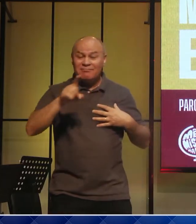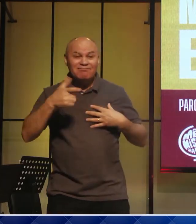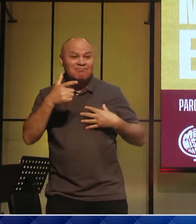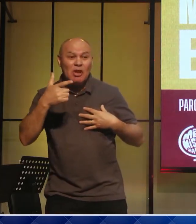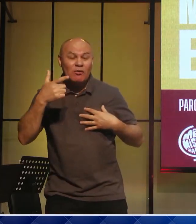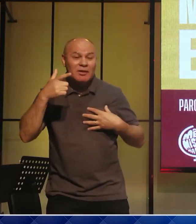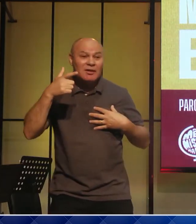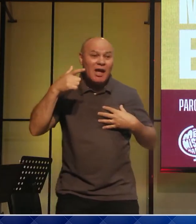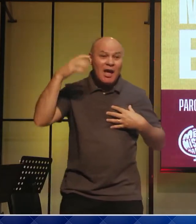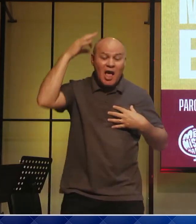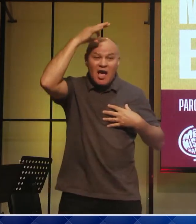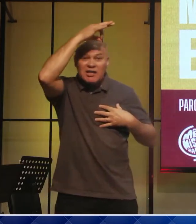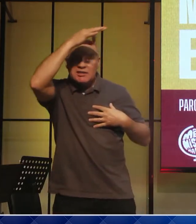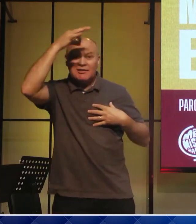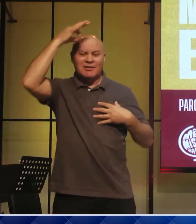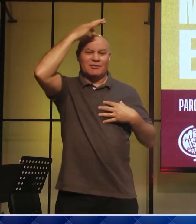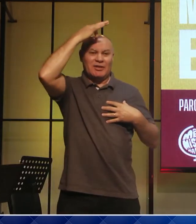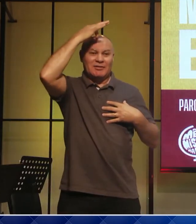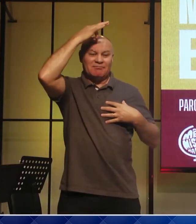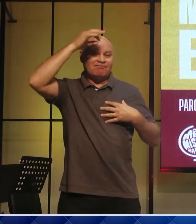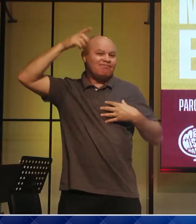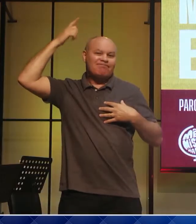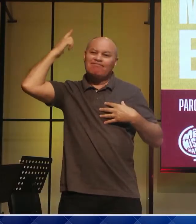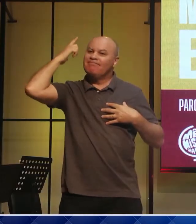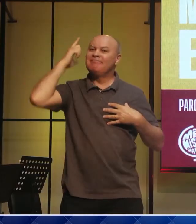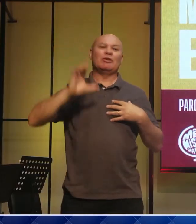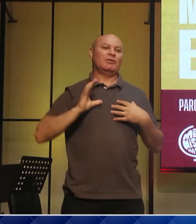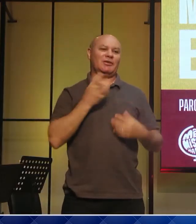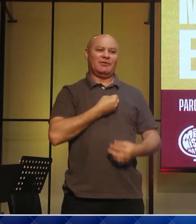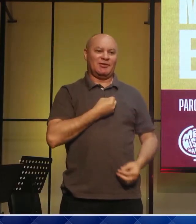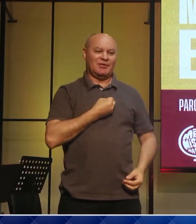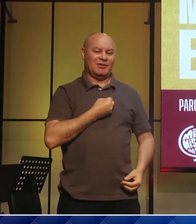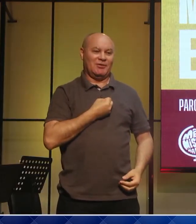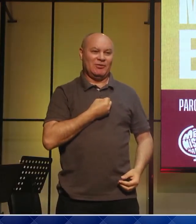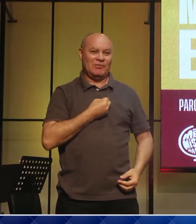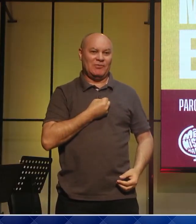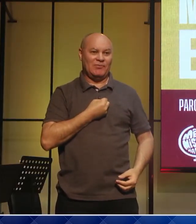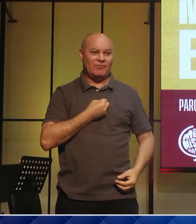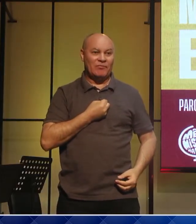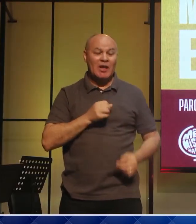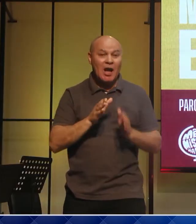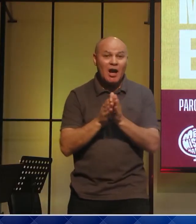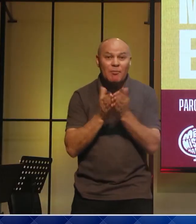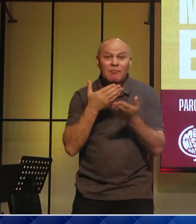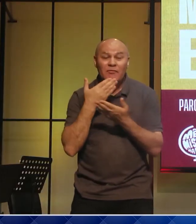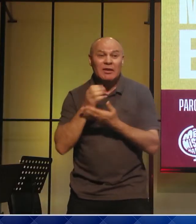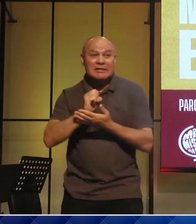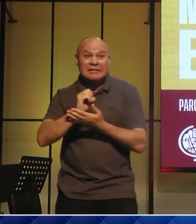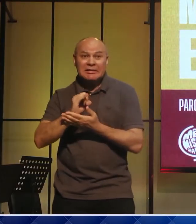texto está dizendo, sem santificação, ninguém verá Deus em você.